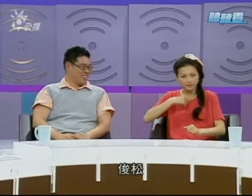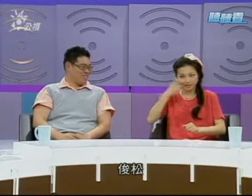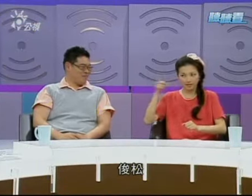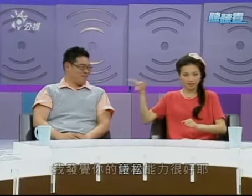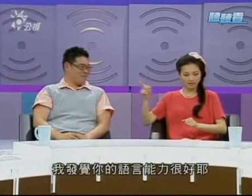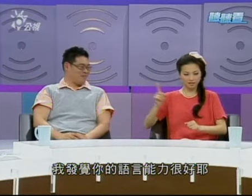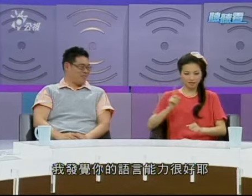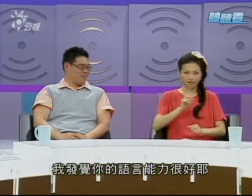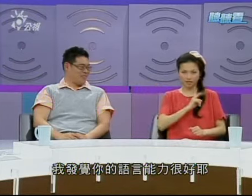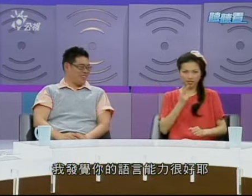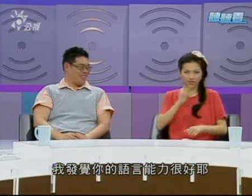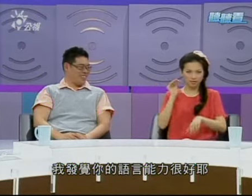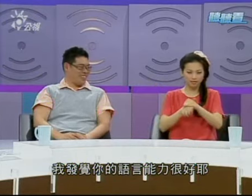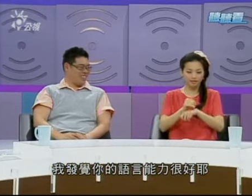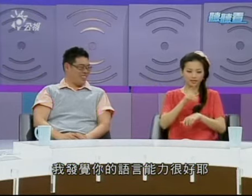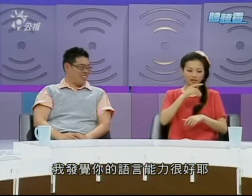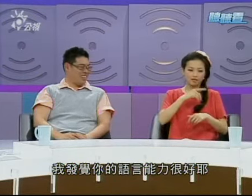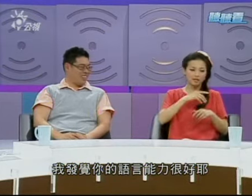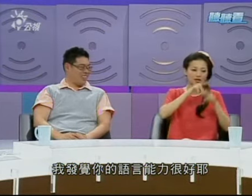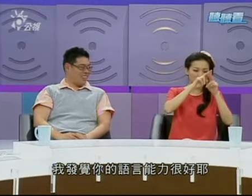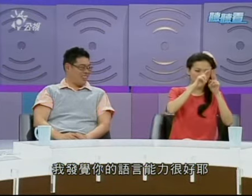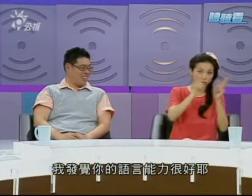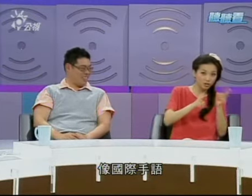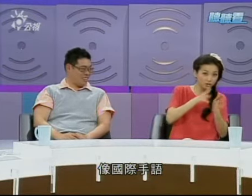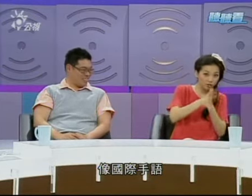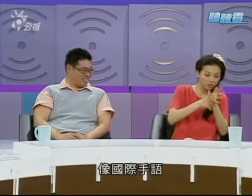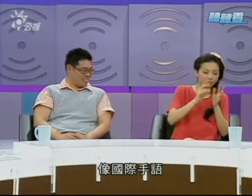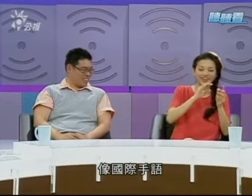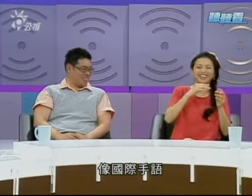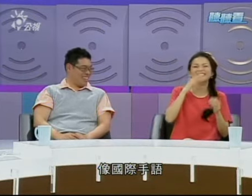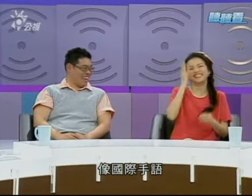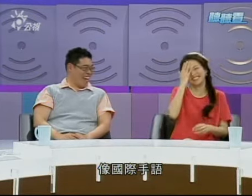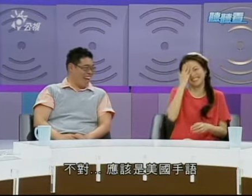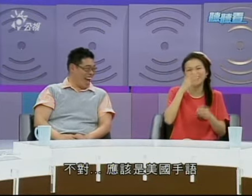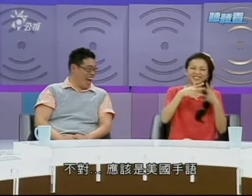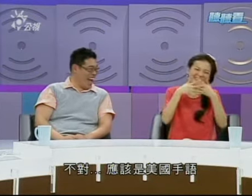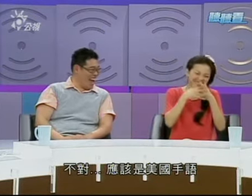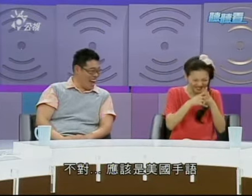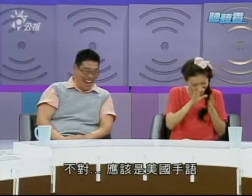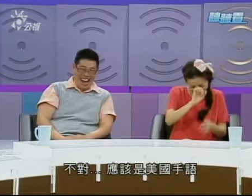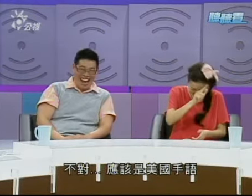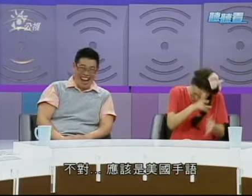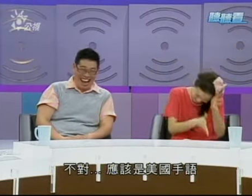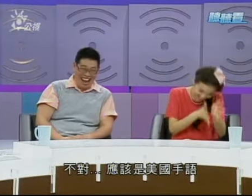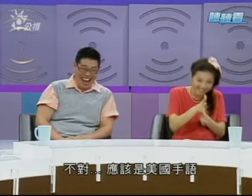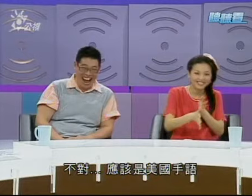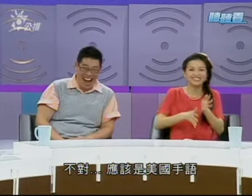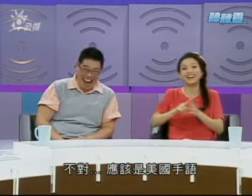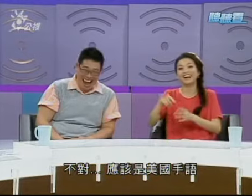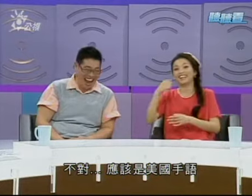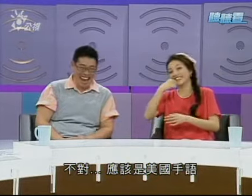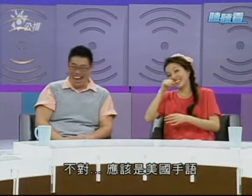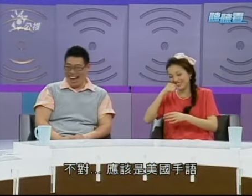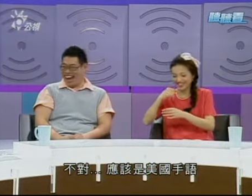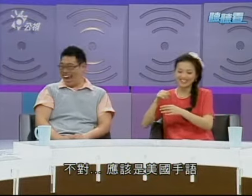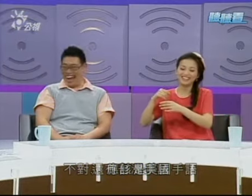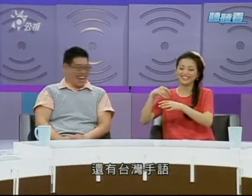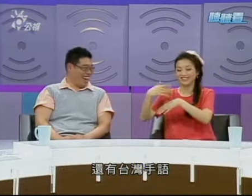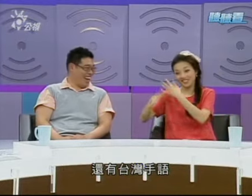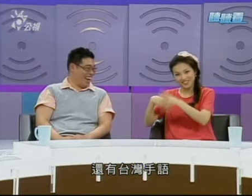我发觉你的语言能力很好像国际手语不对 应该是美国手语还有台湾